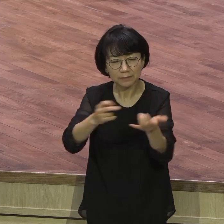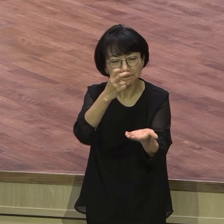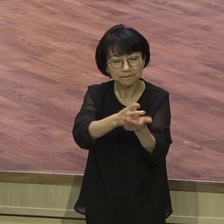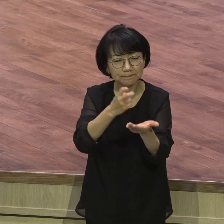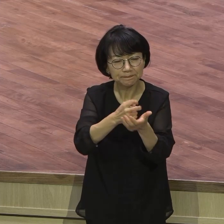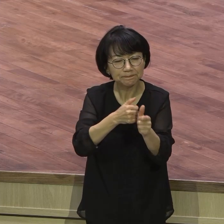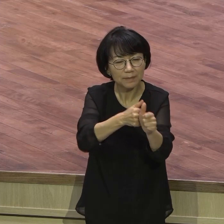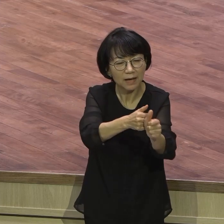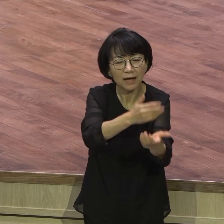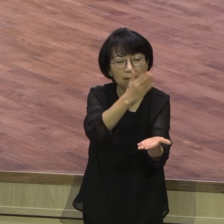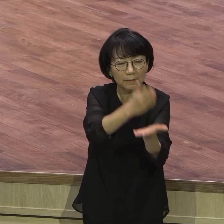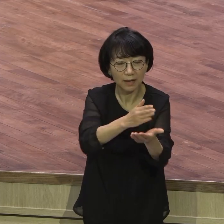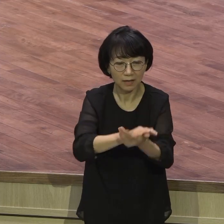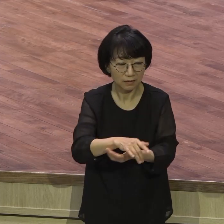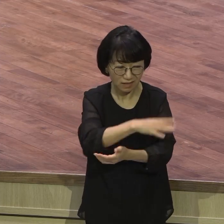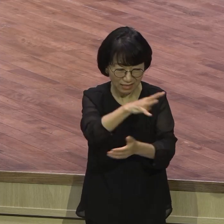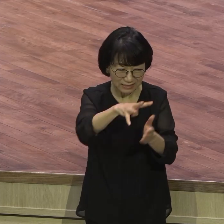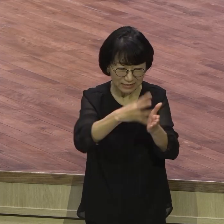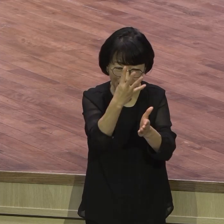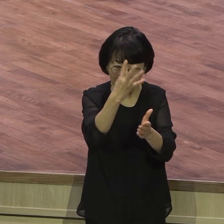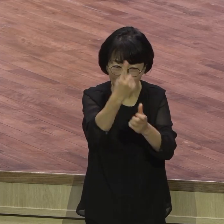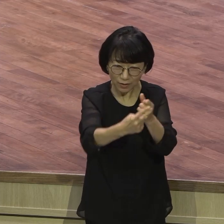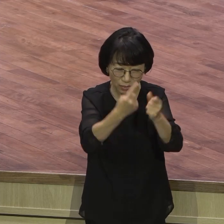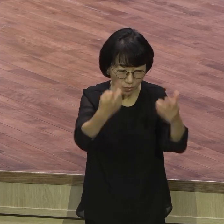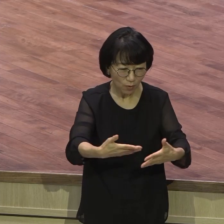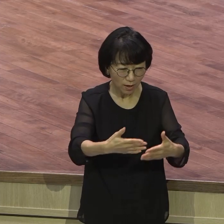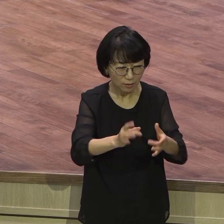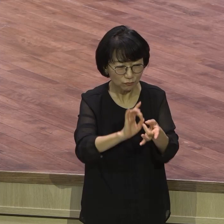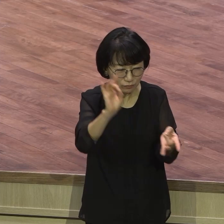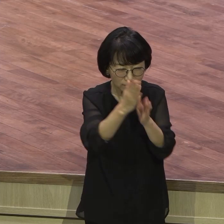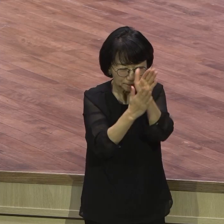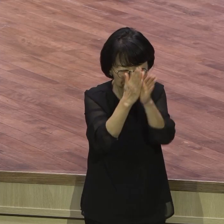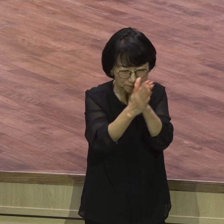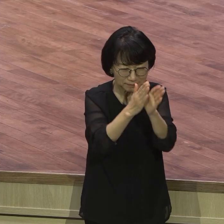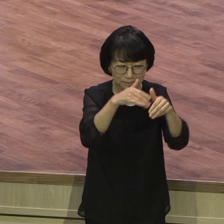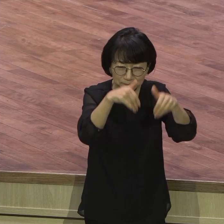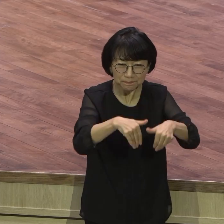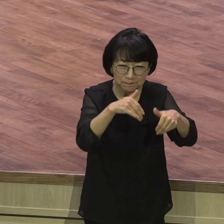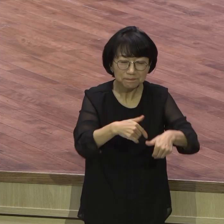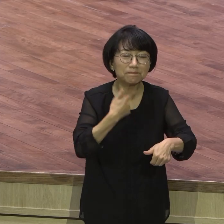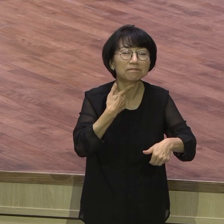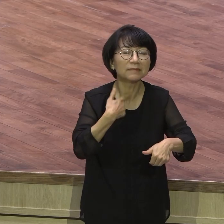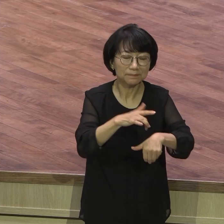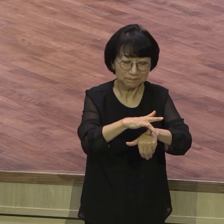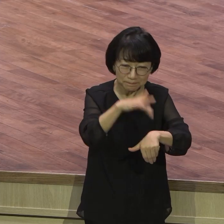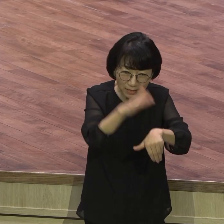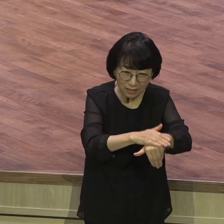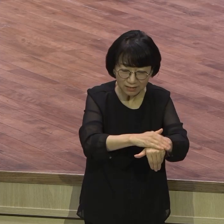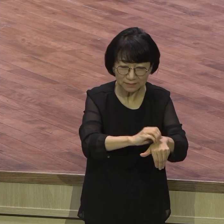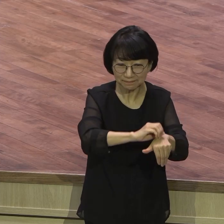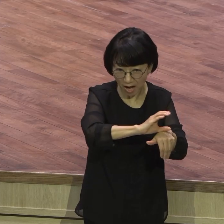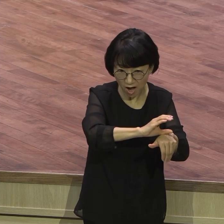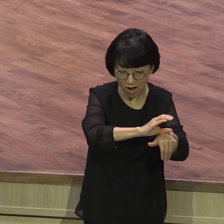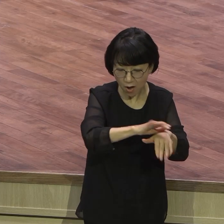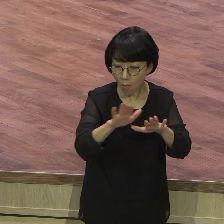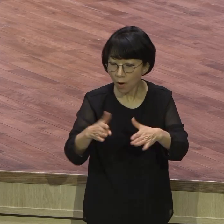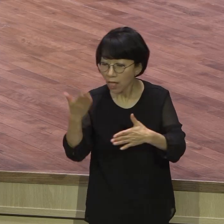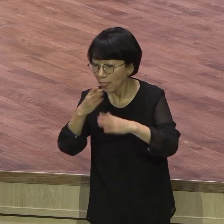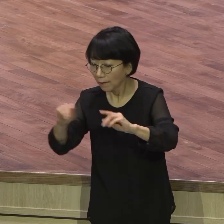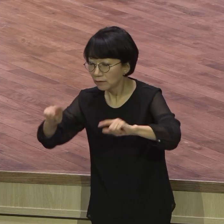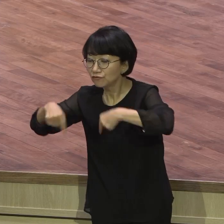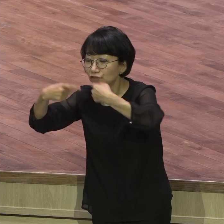거지요 예급에서 400년 동안 조상 때부터 계속 우상승비하고 하던 그 버릇 그거 또 이 가난당 들어오니